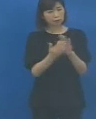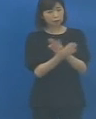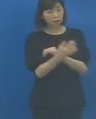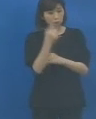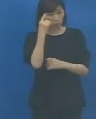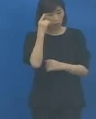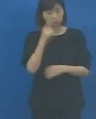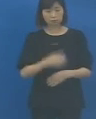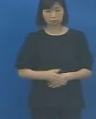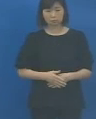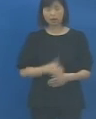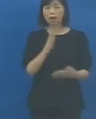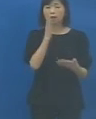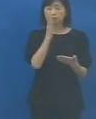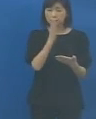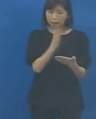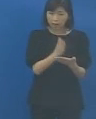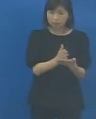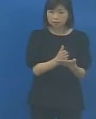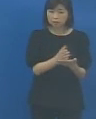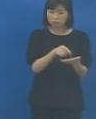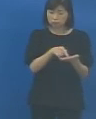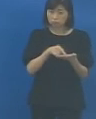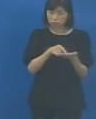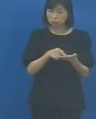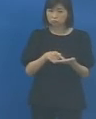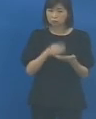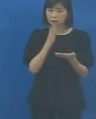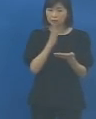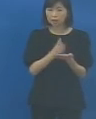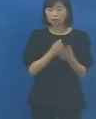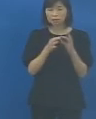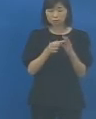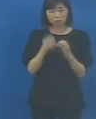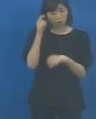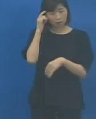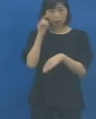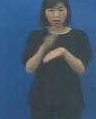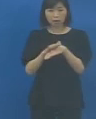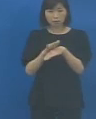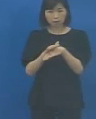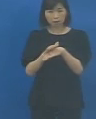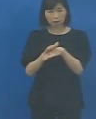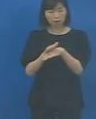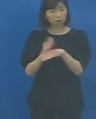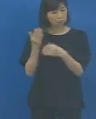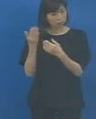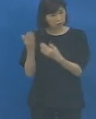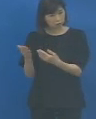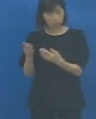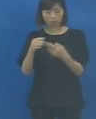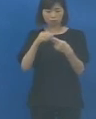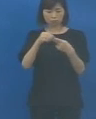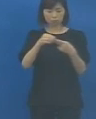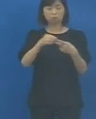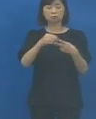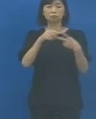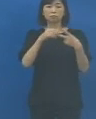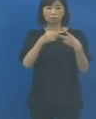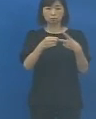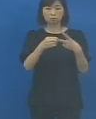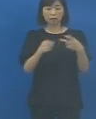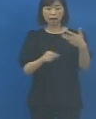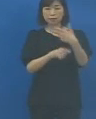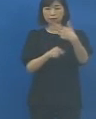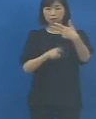止、即座停止についてどうお考えになっているのかっていうのが1点と、もう1つは8月の